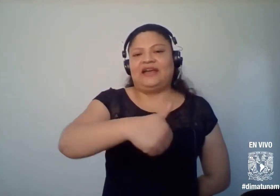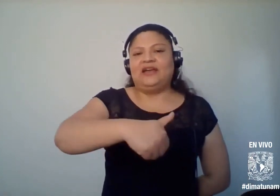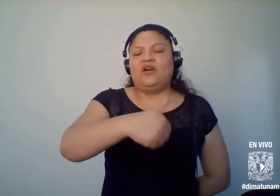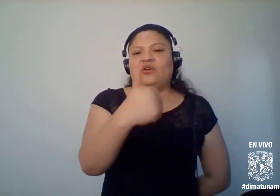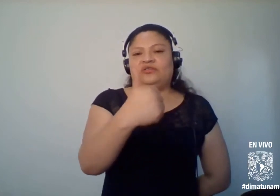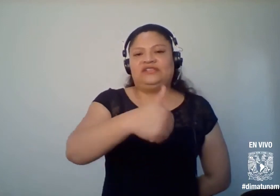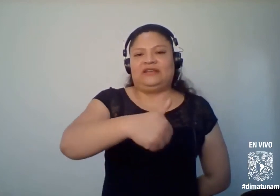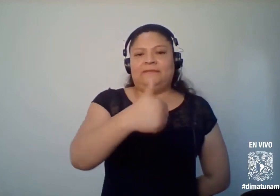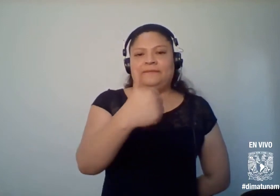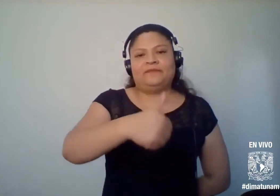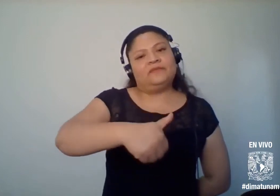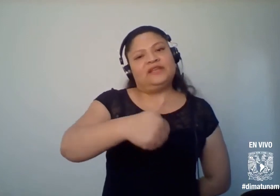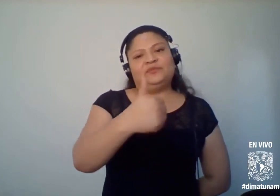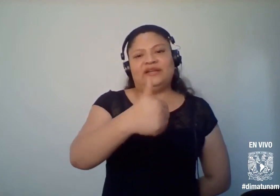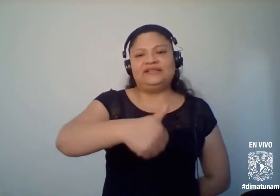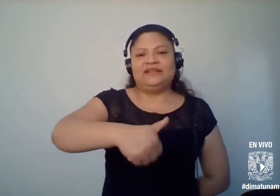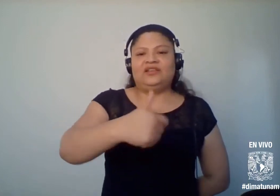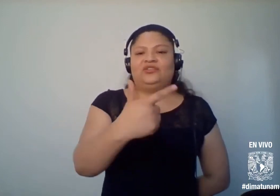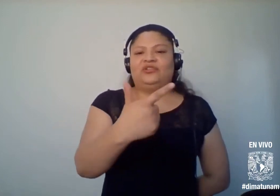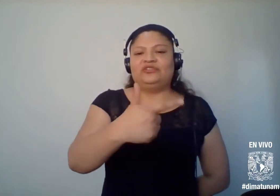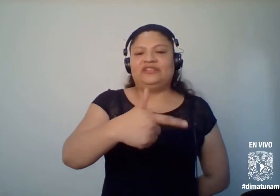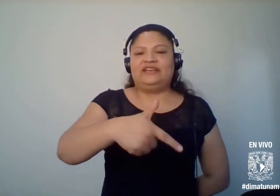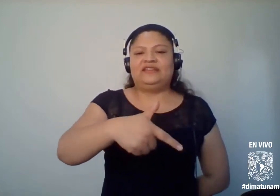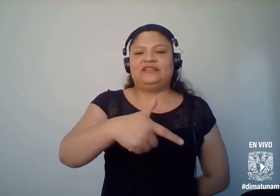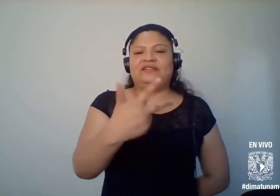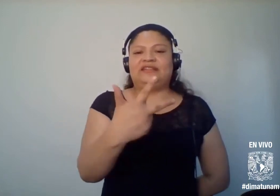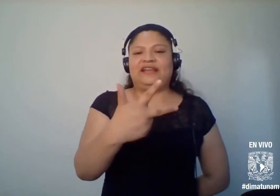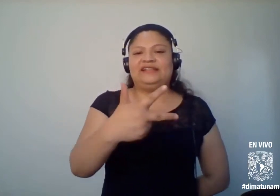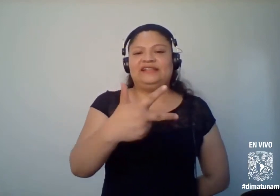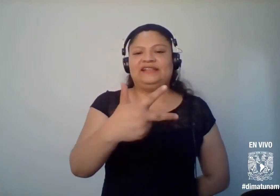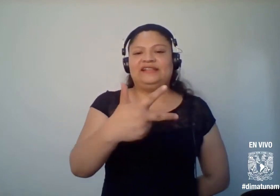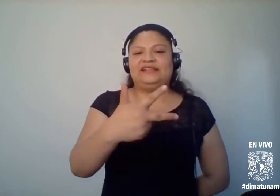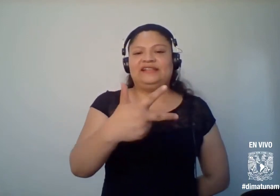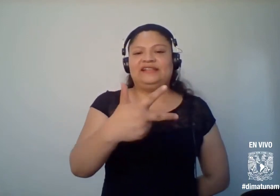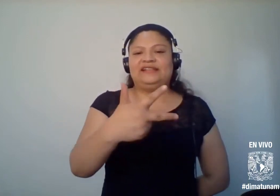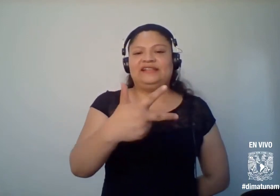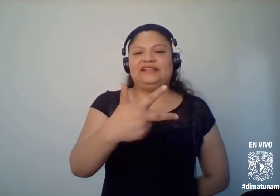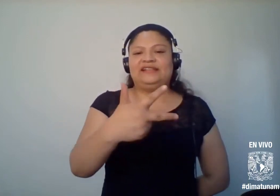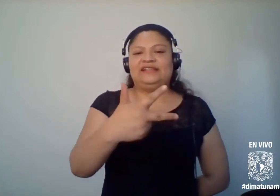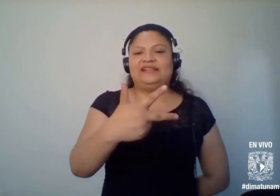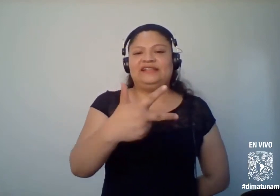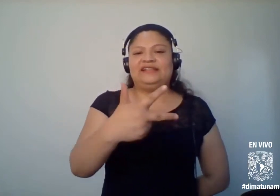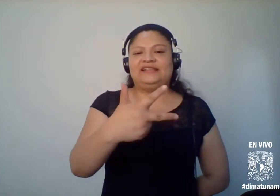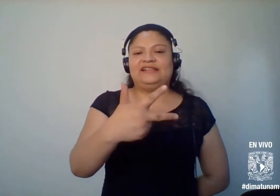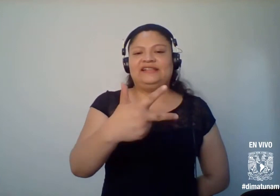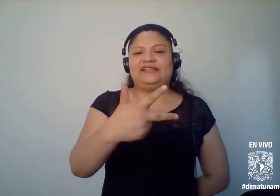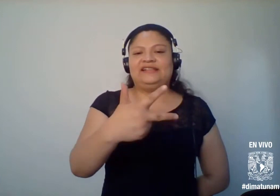me queda 11. Después, 12, 13,